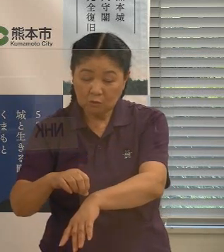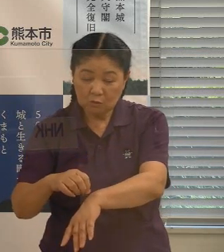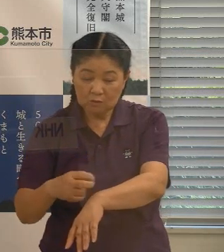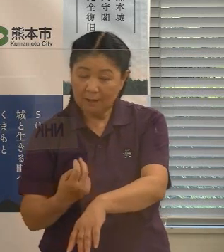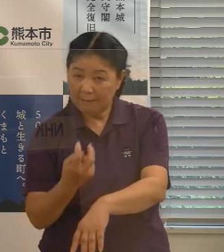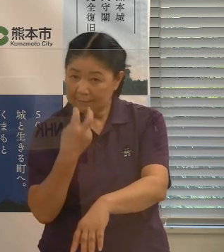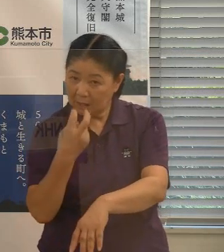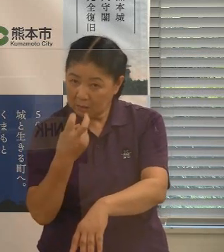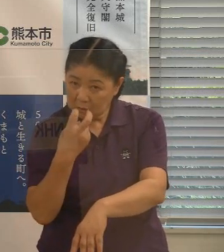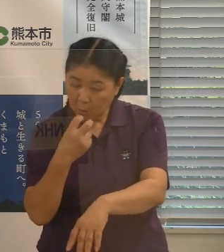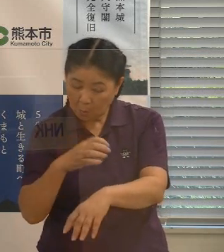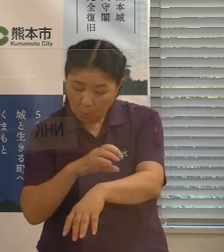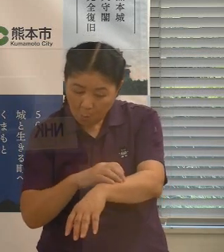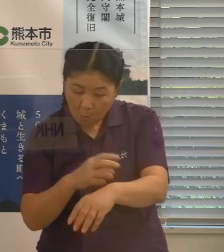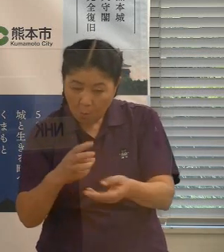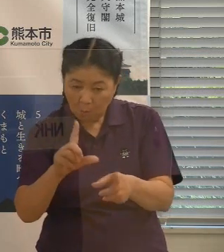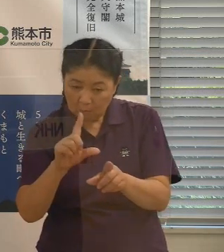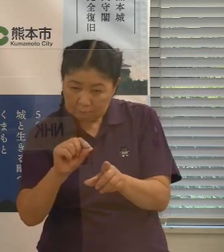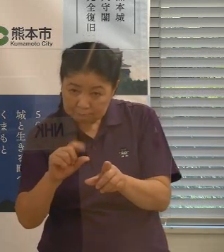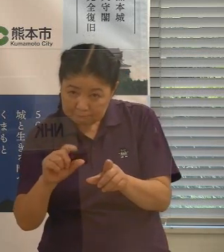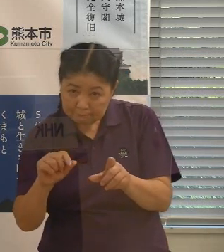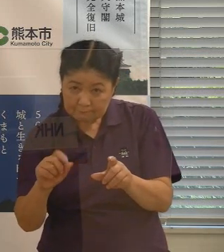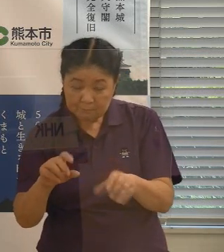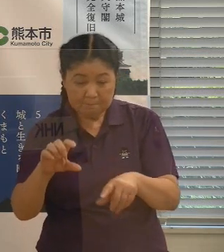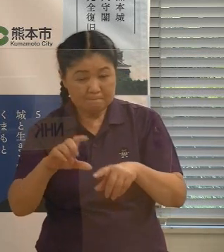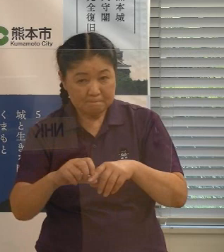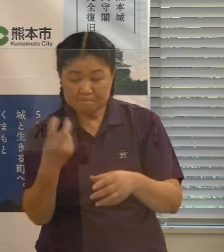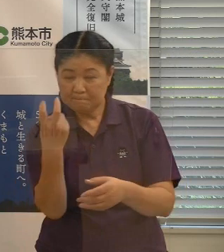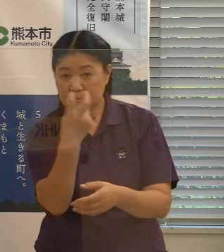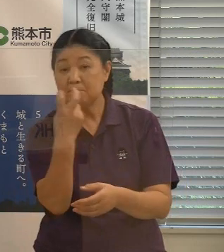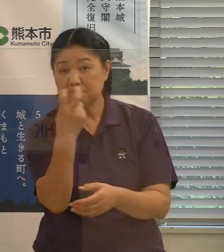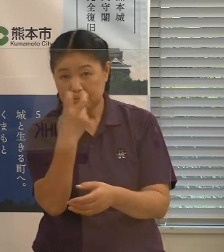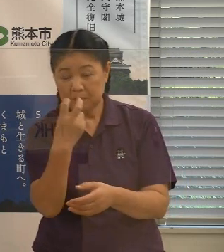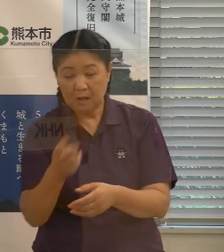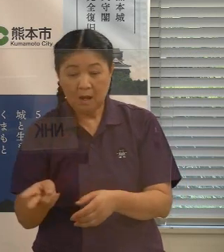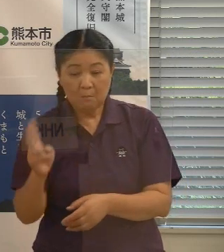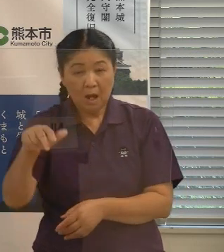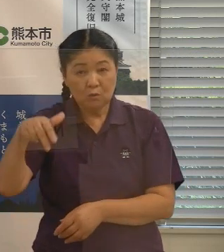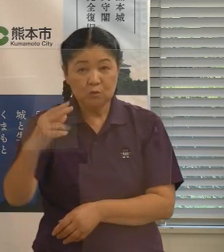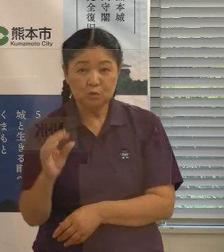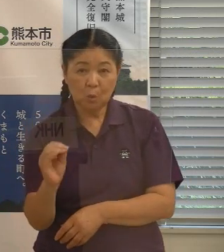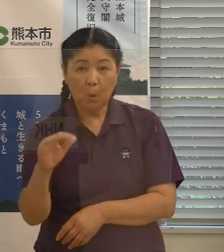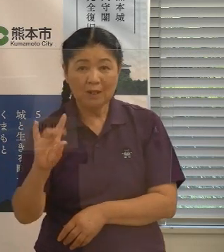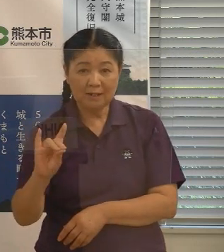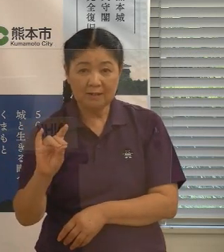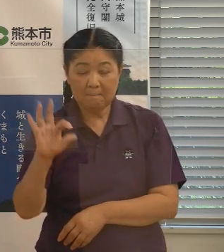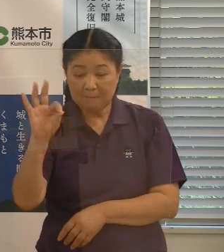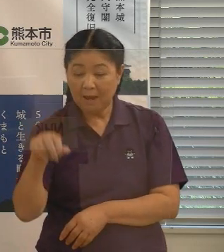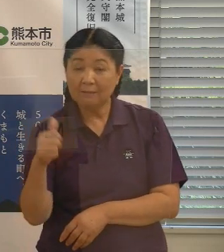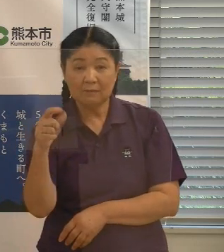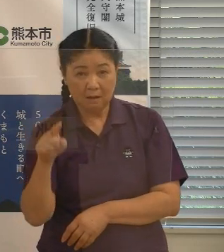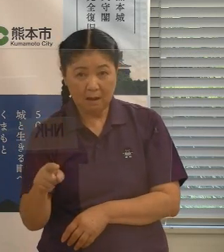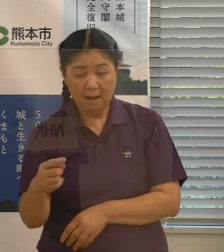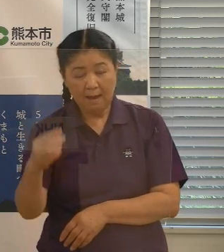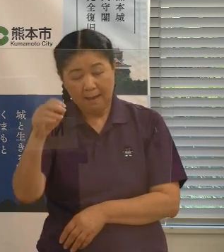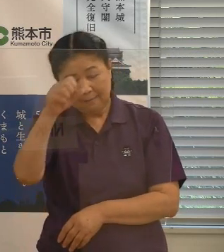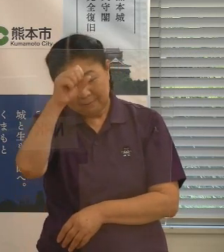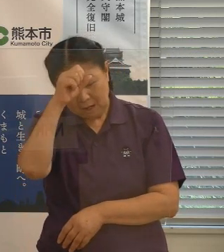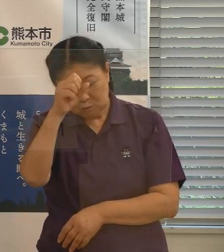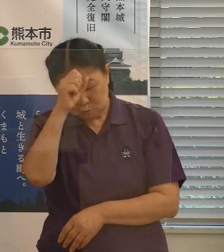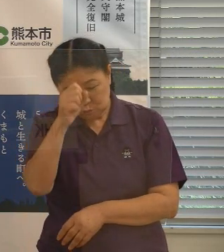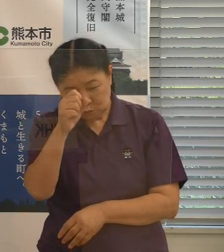素飽和度をですね、計測をしますパルスオキシメーターや熱中症対